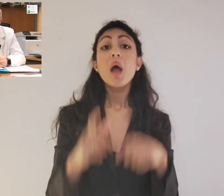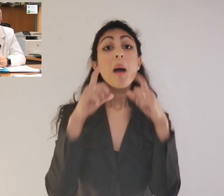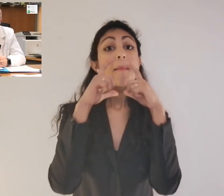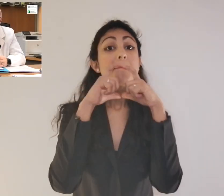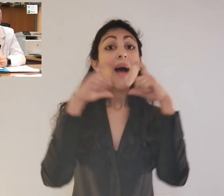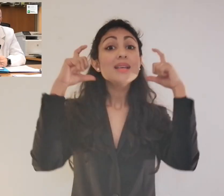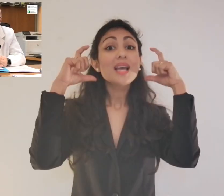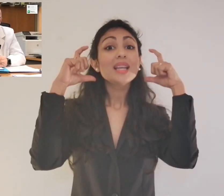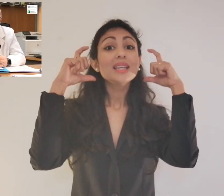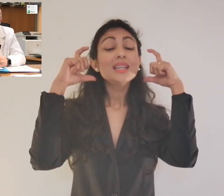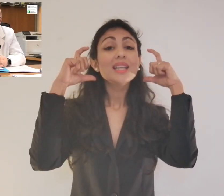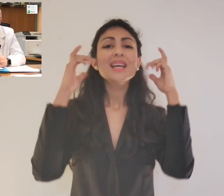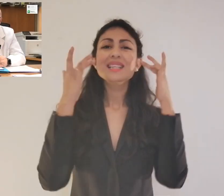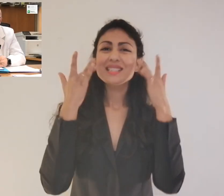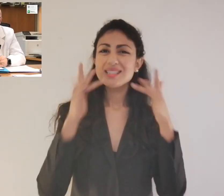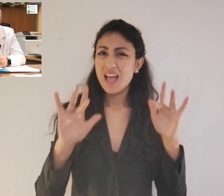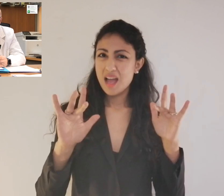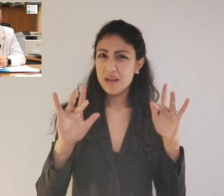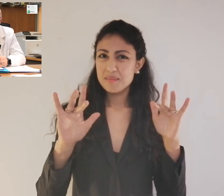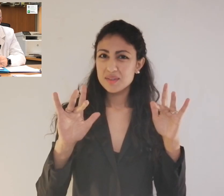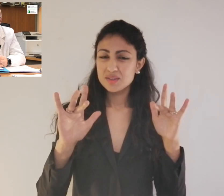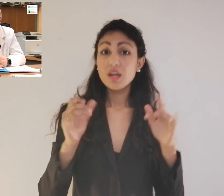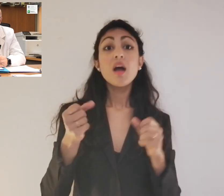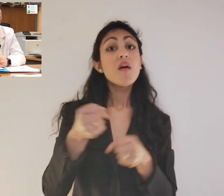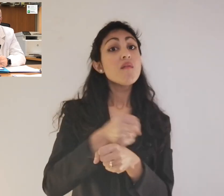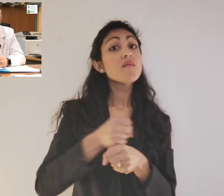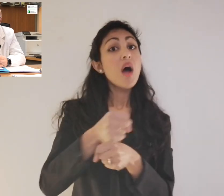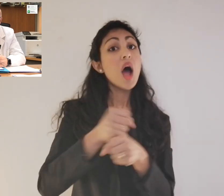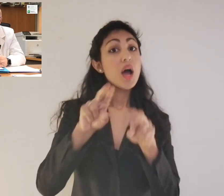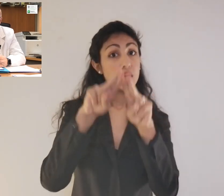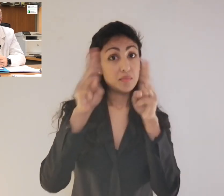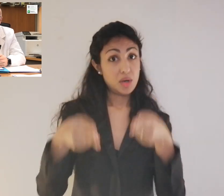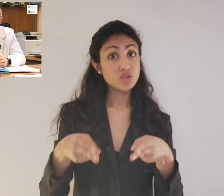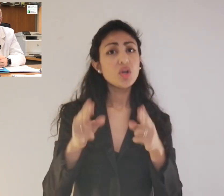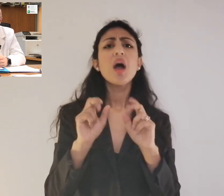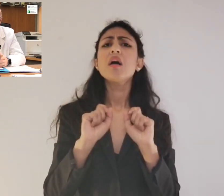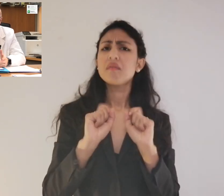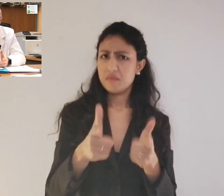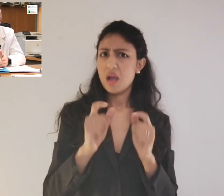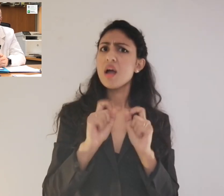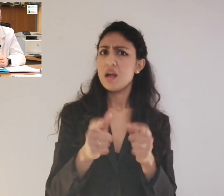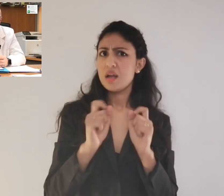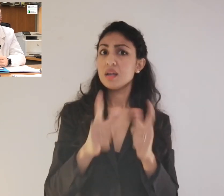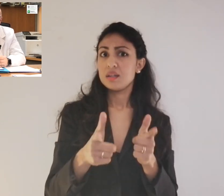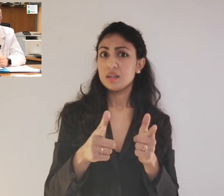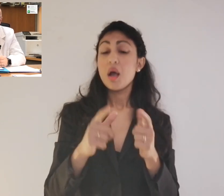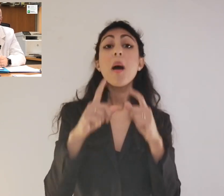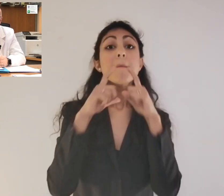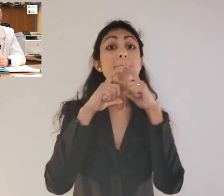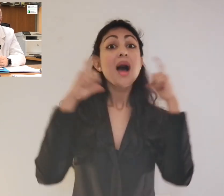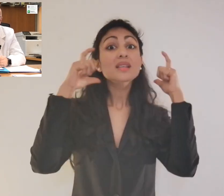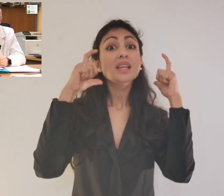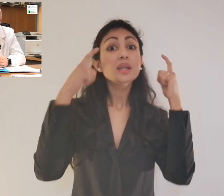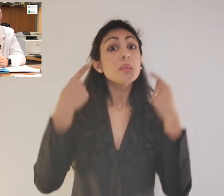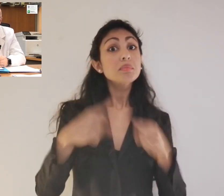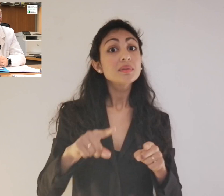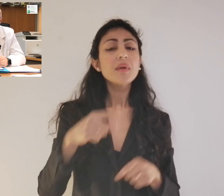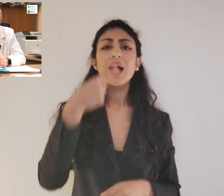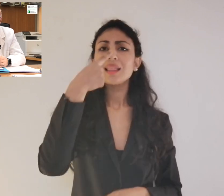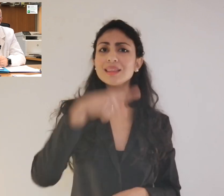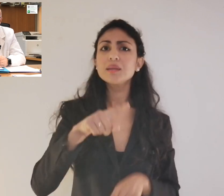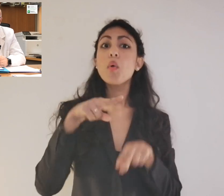Per quanto riguarda l'uso delle mascherine, bisogna ricordarsi che le mascherine, quelle chirurgiche, quindi quelle che si